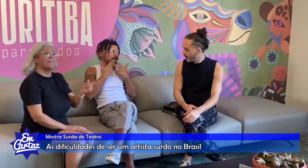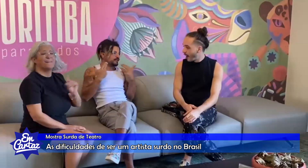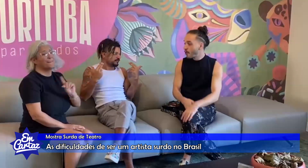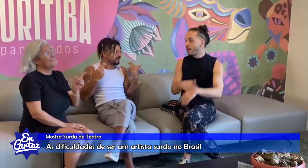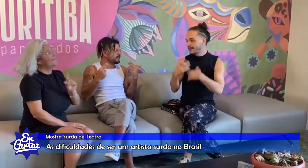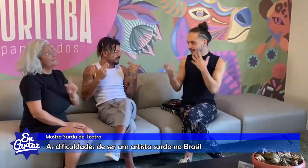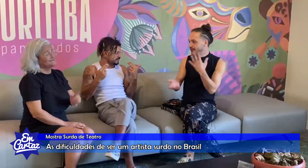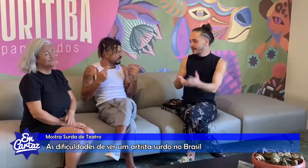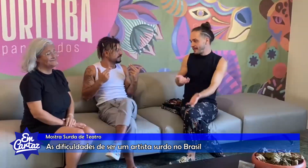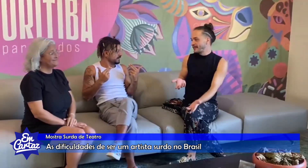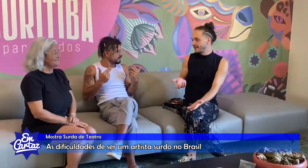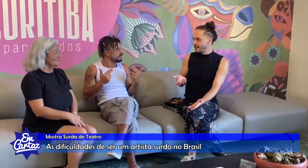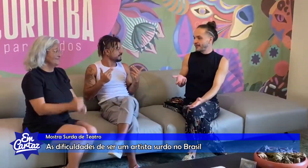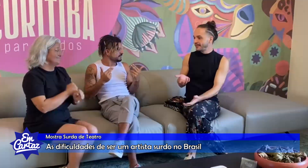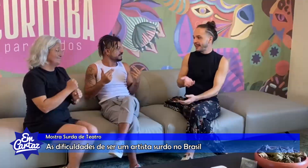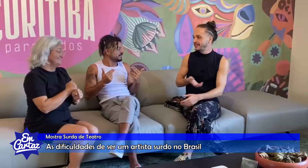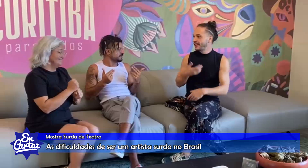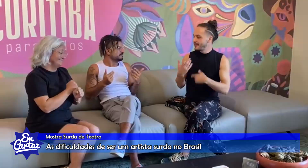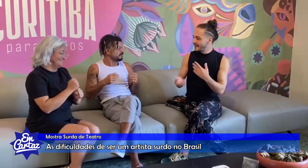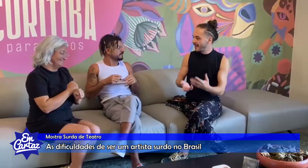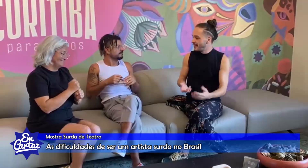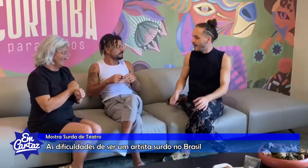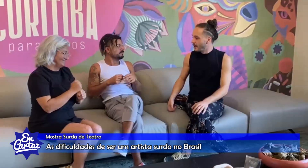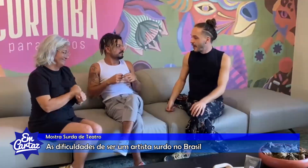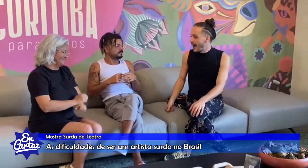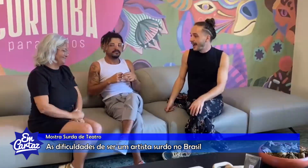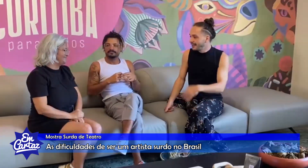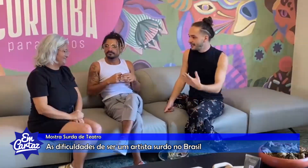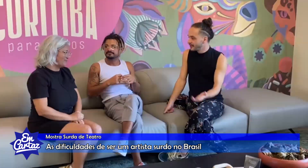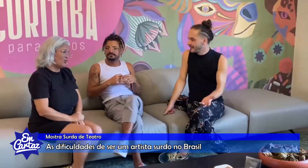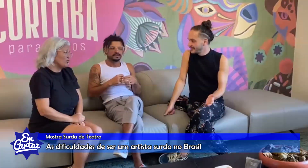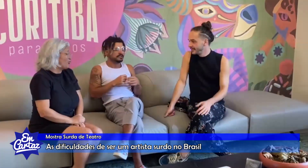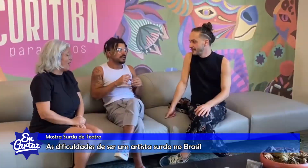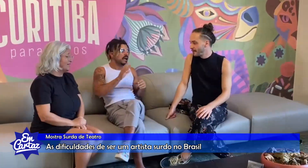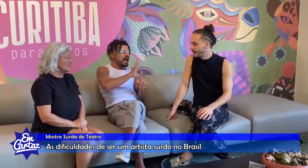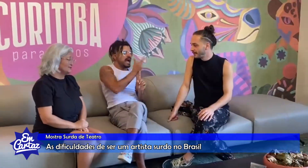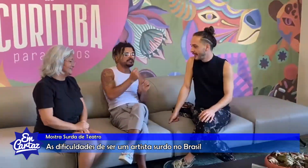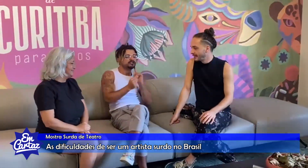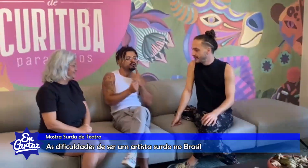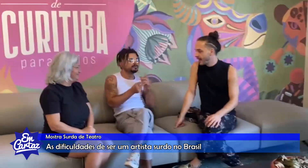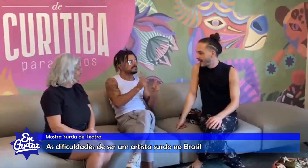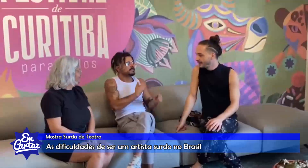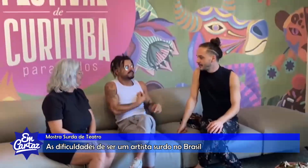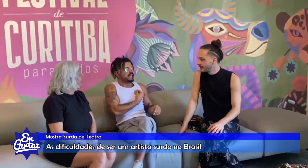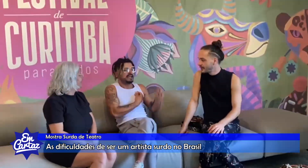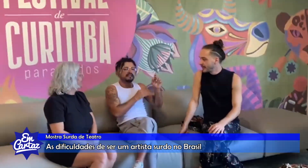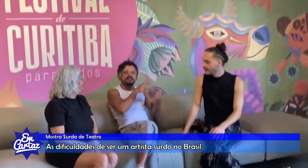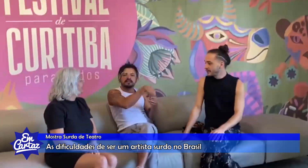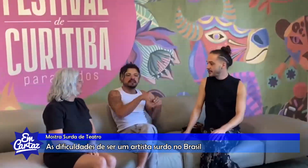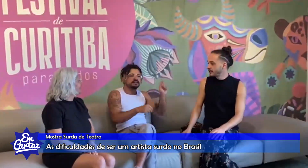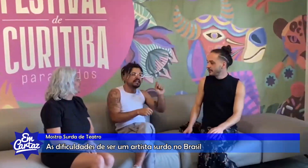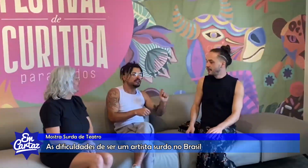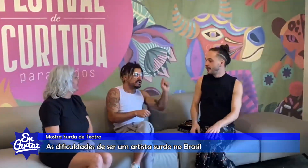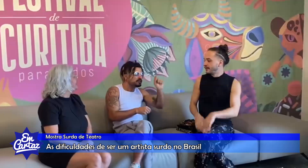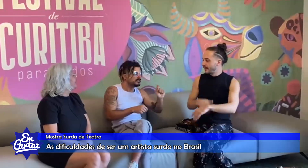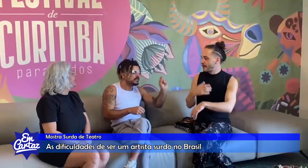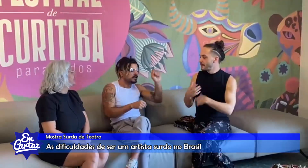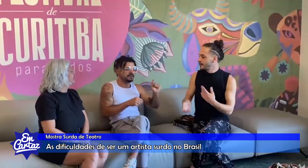a ocupação dos espaços é uma novidade, né? Mas a arte em si não é uma novidade. A arte surda sempre existiu, né? Como diz,